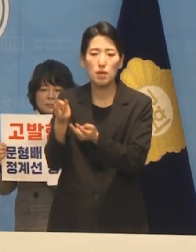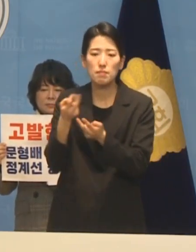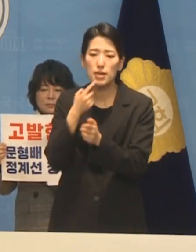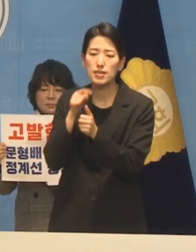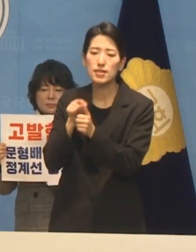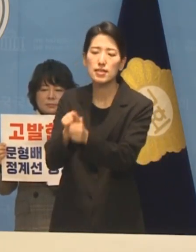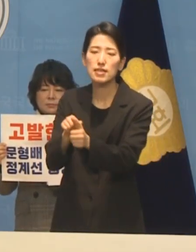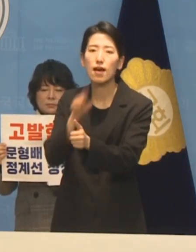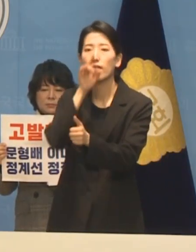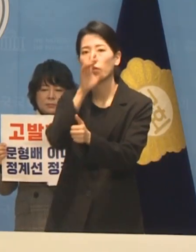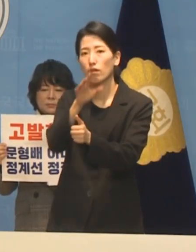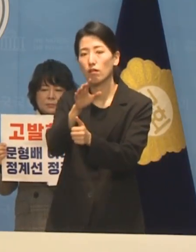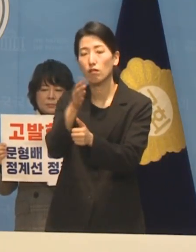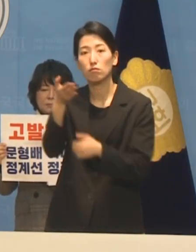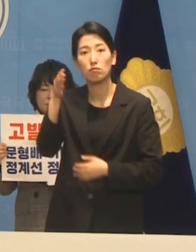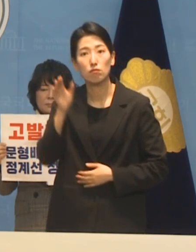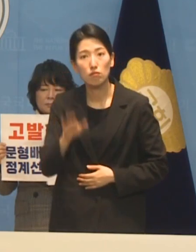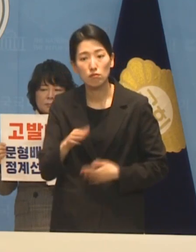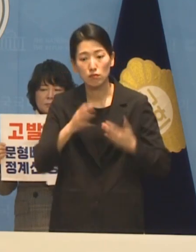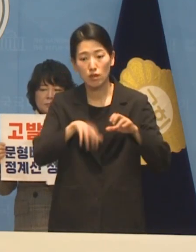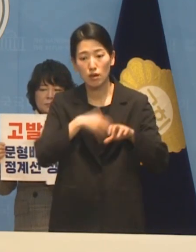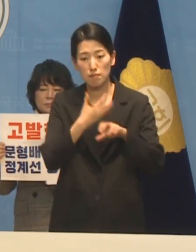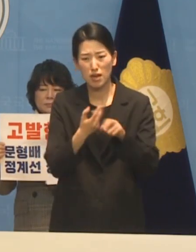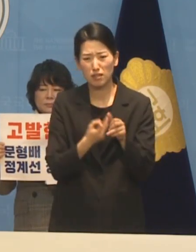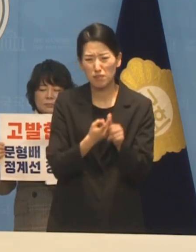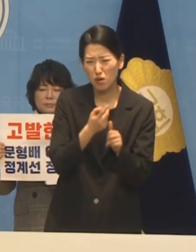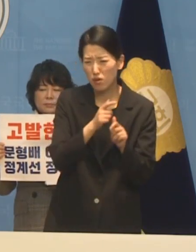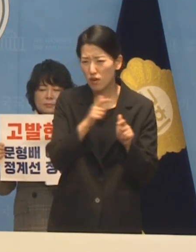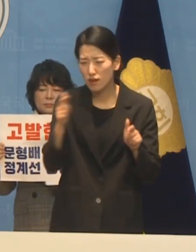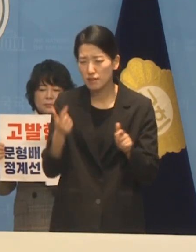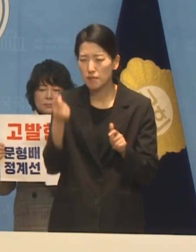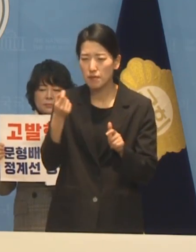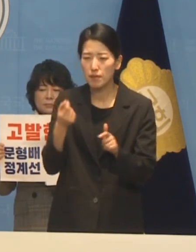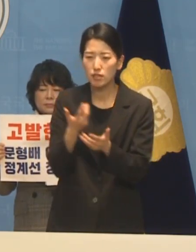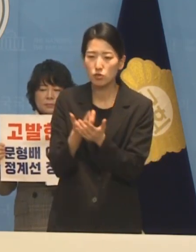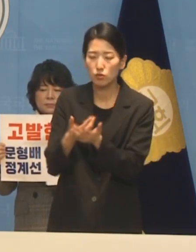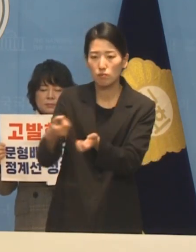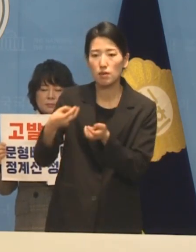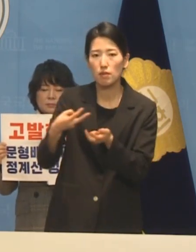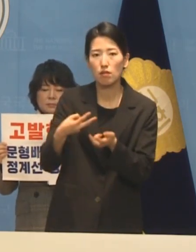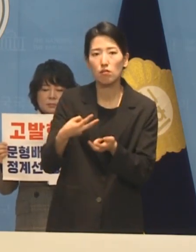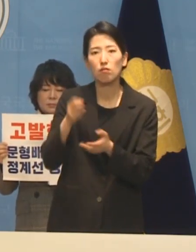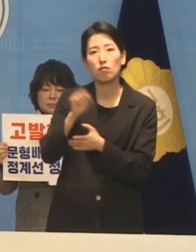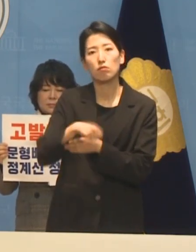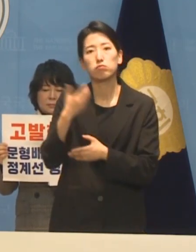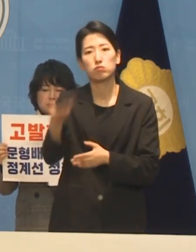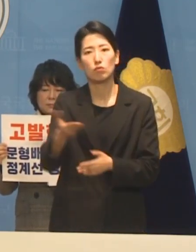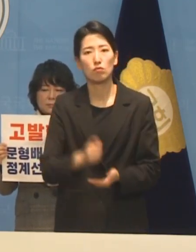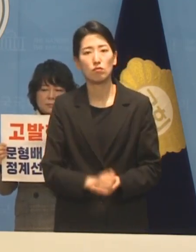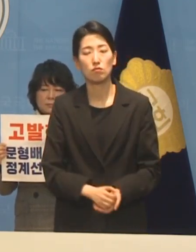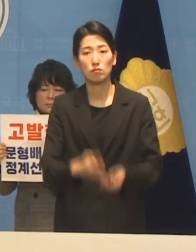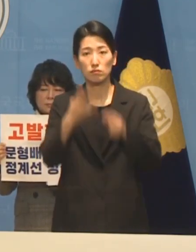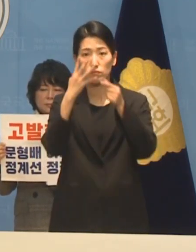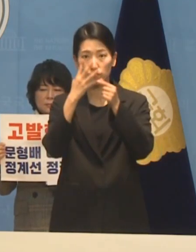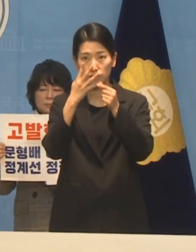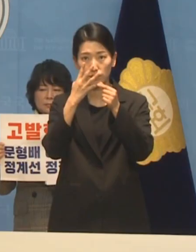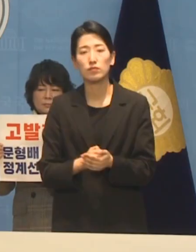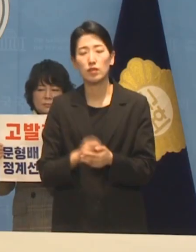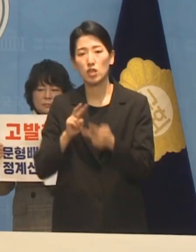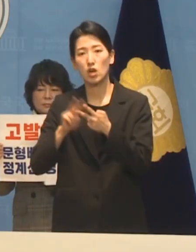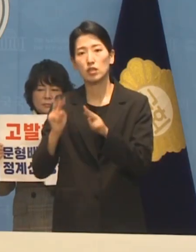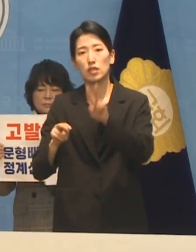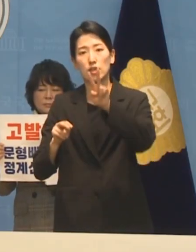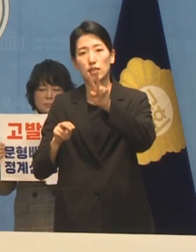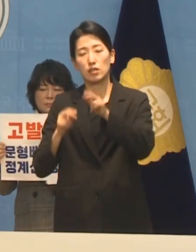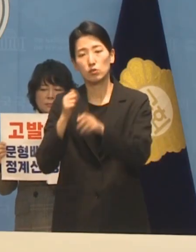헌재는 수사 중인 내란죄 사건의 수사기록 송부 촉탁을 수용했습니다. 위법 4. 형사소송법